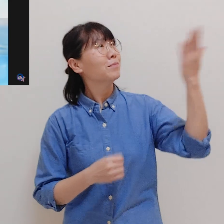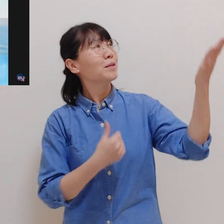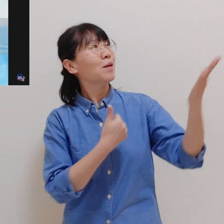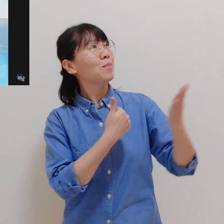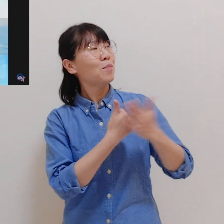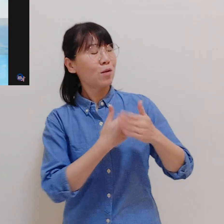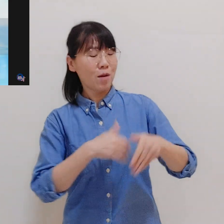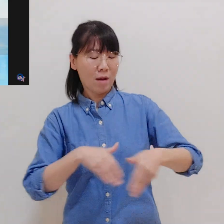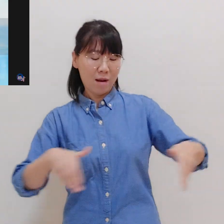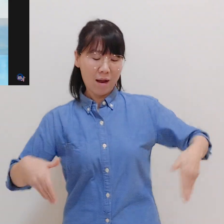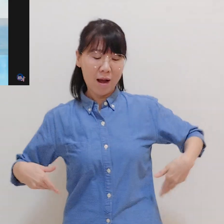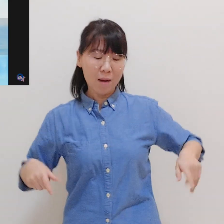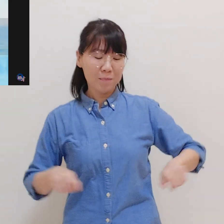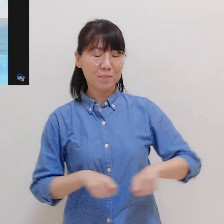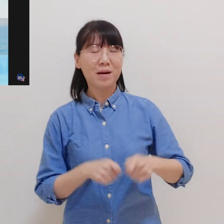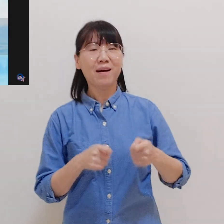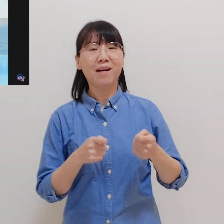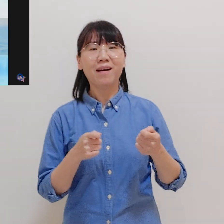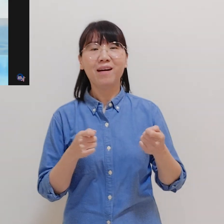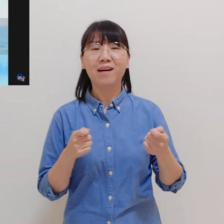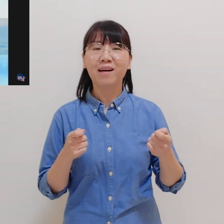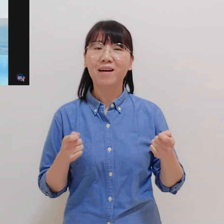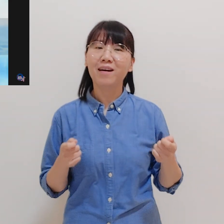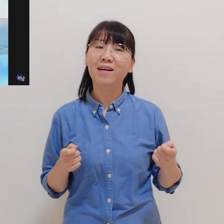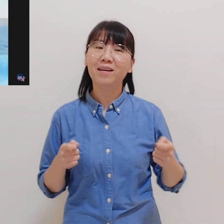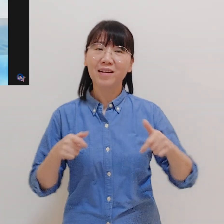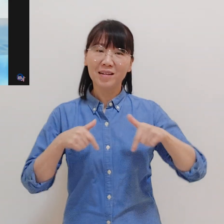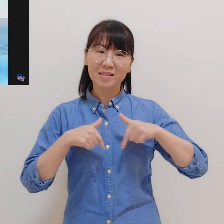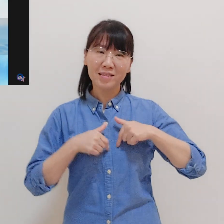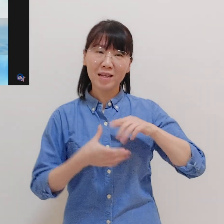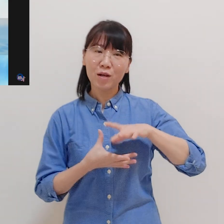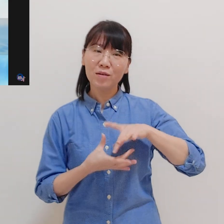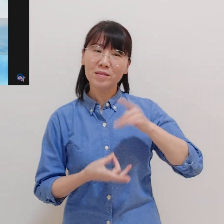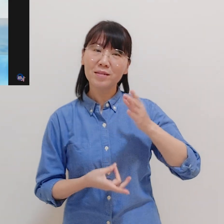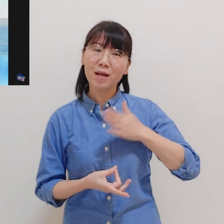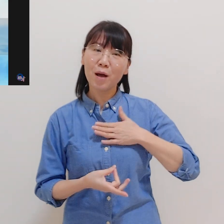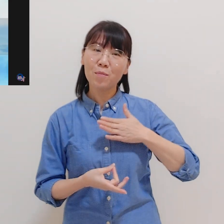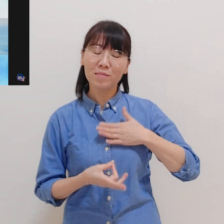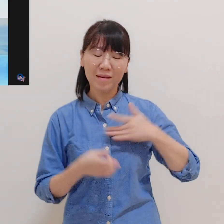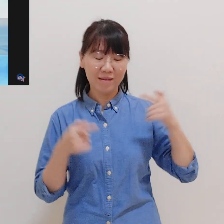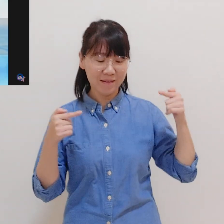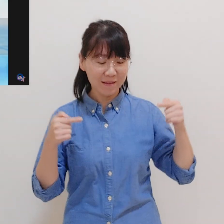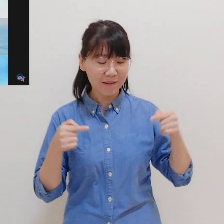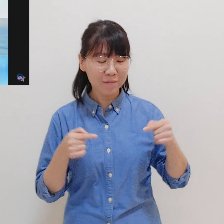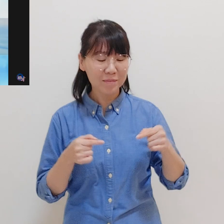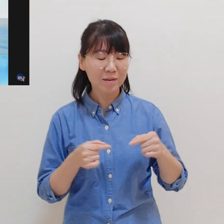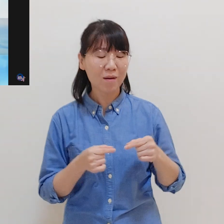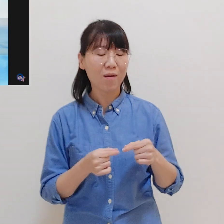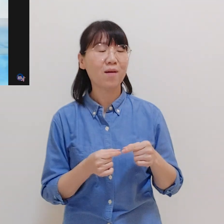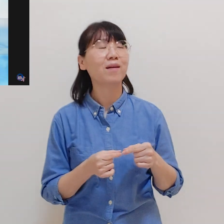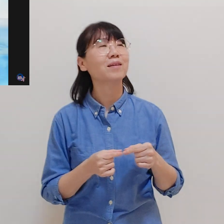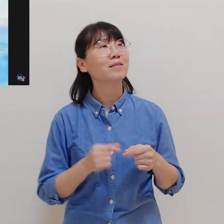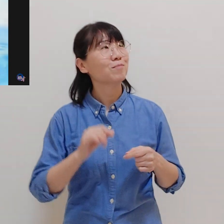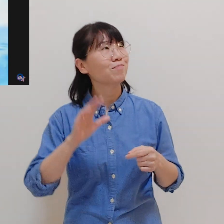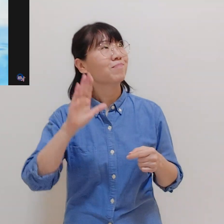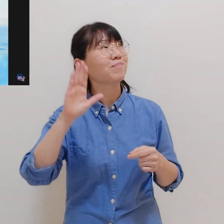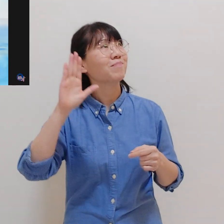全為你突破自我，釋去心靈怯懦，甘